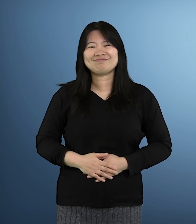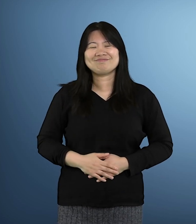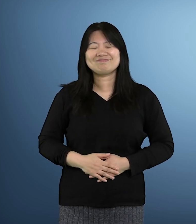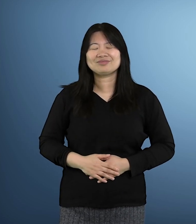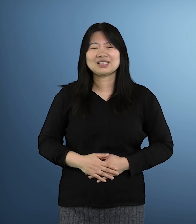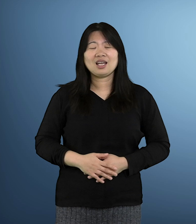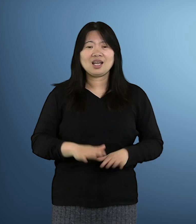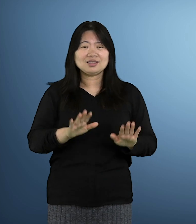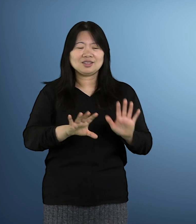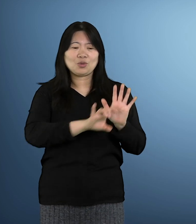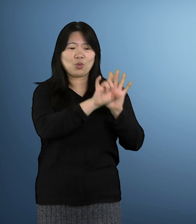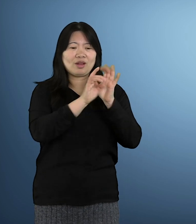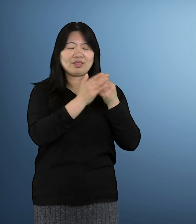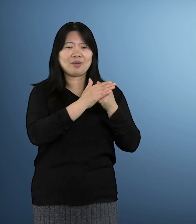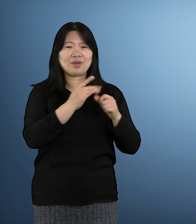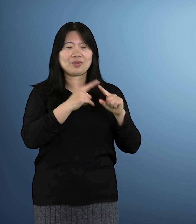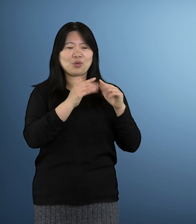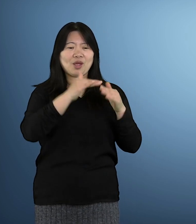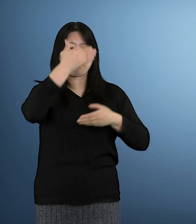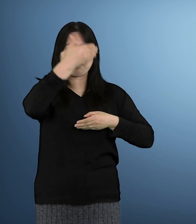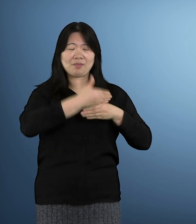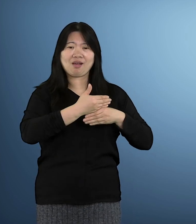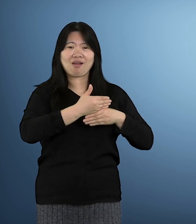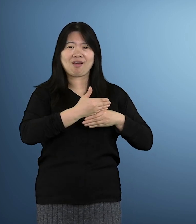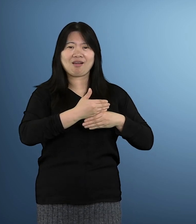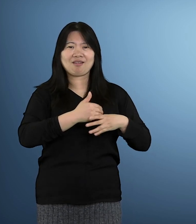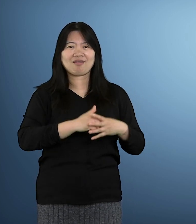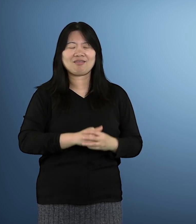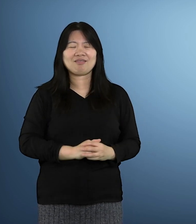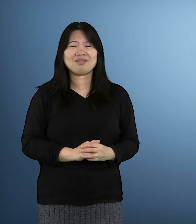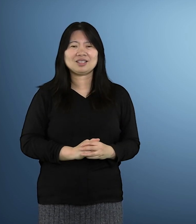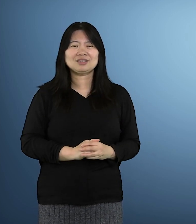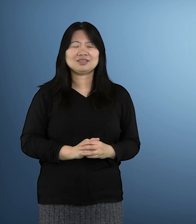상황으로 교회를 전부 다 문 닫게 만들고